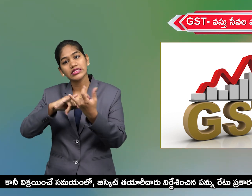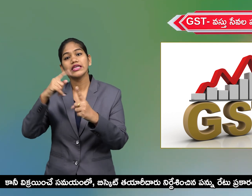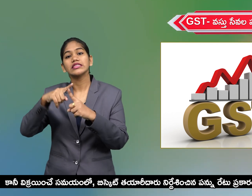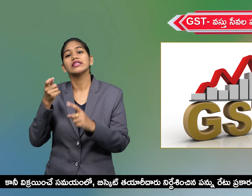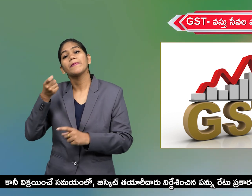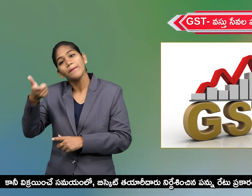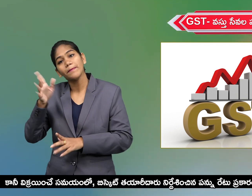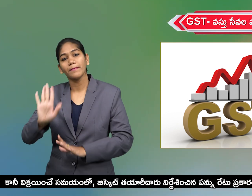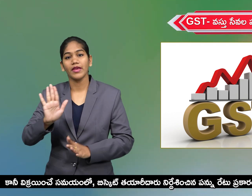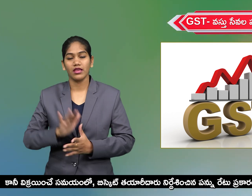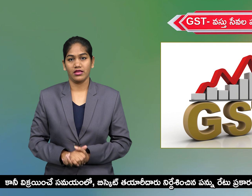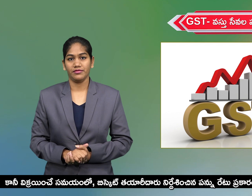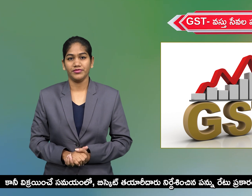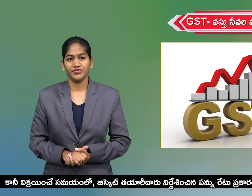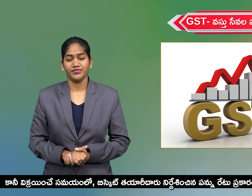చేయాలి.